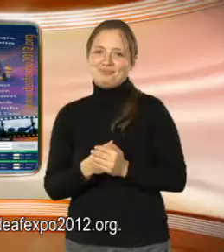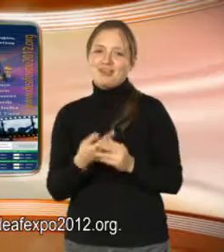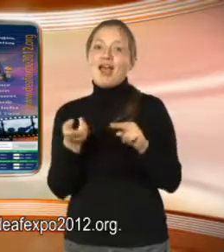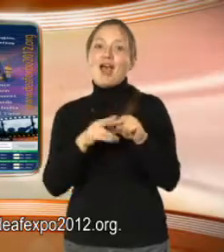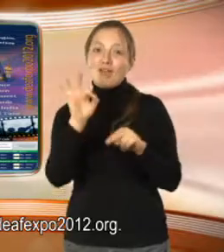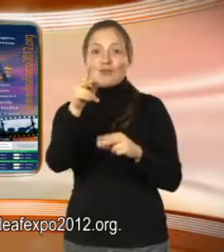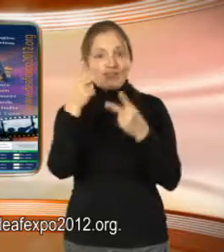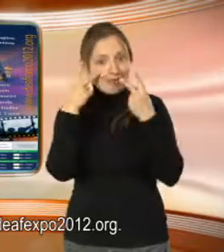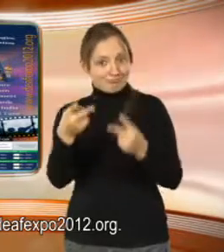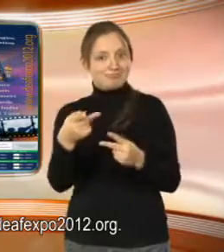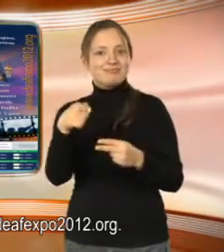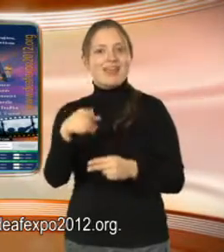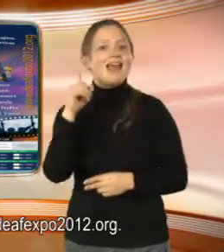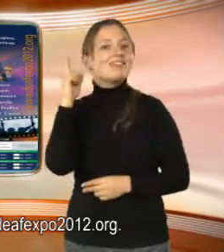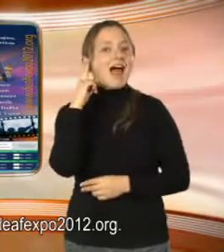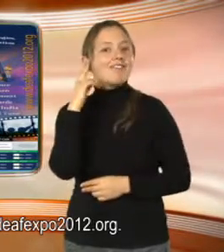Več o tem na